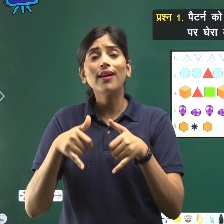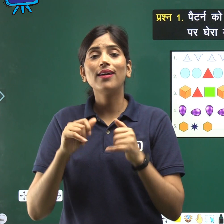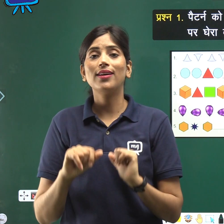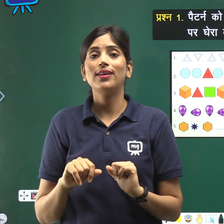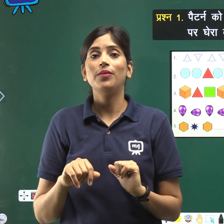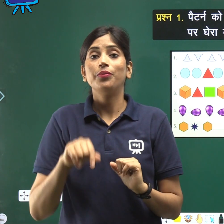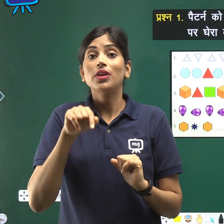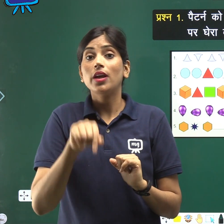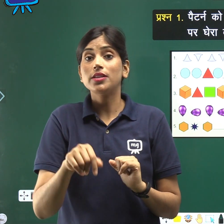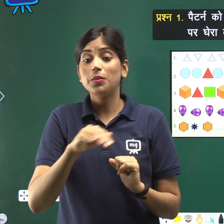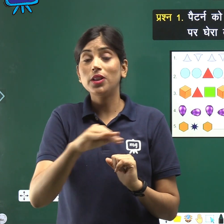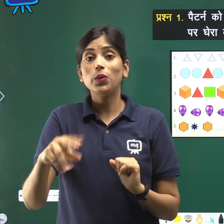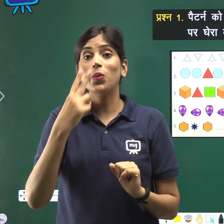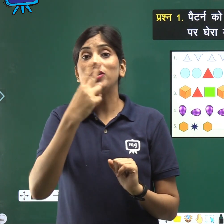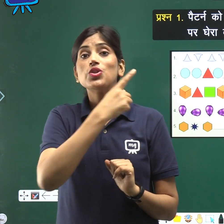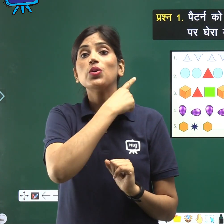इसमें आप देखो बच्चों,